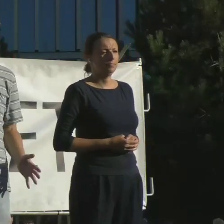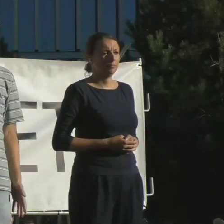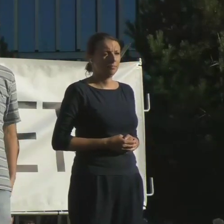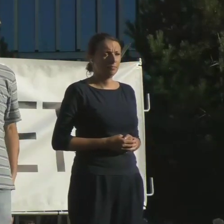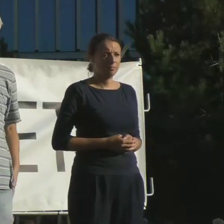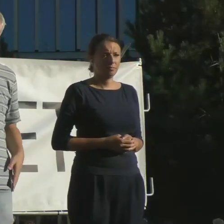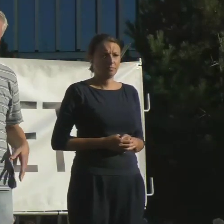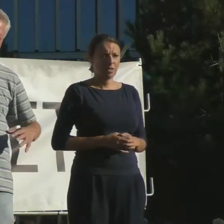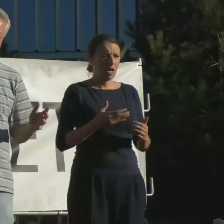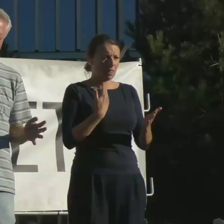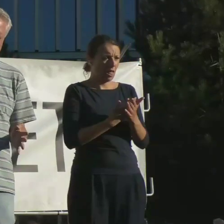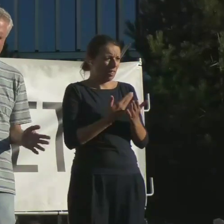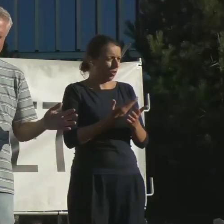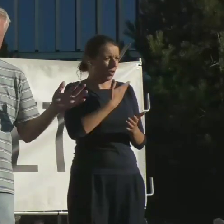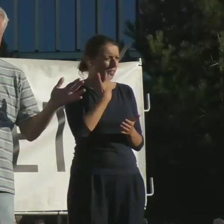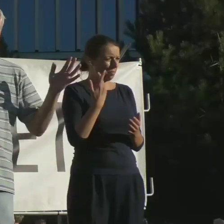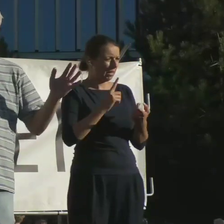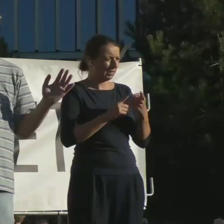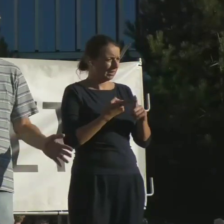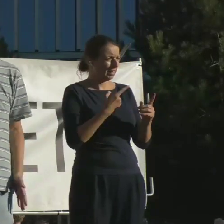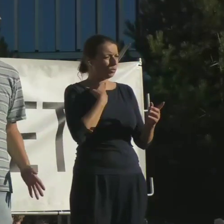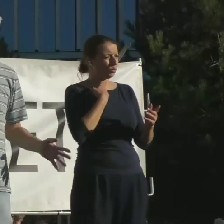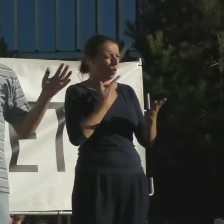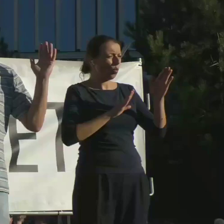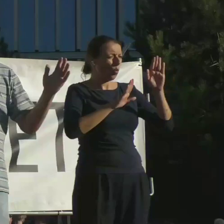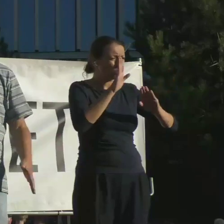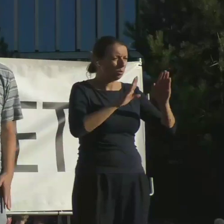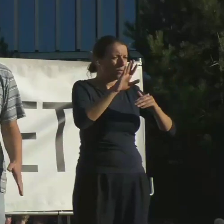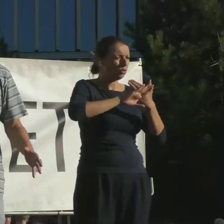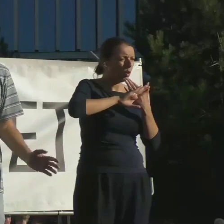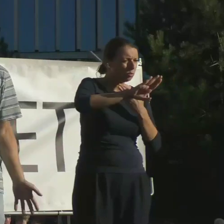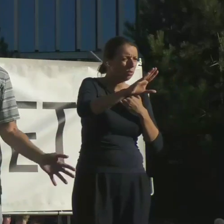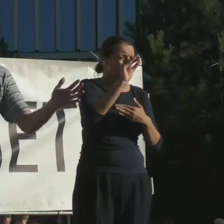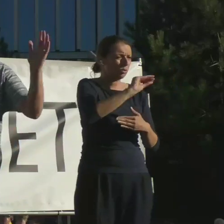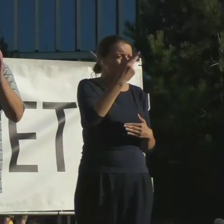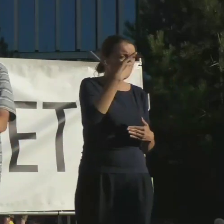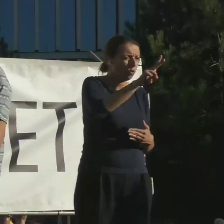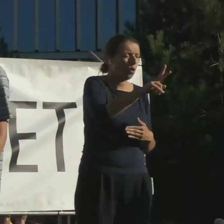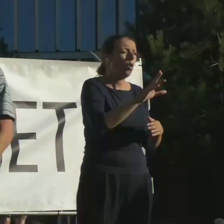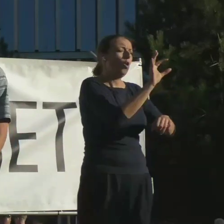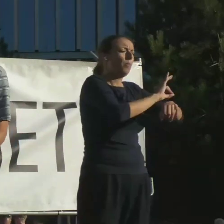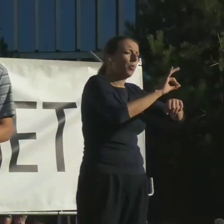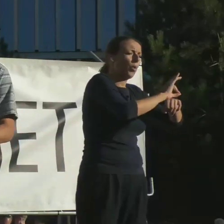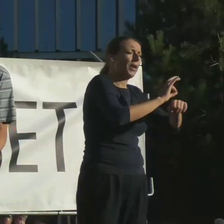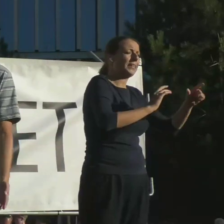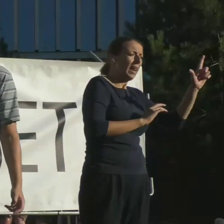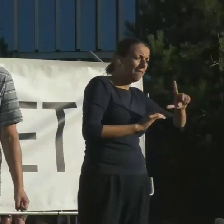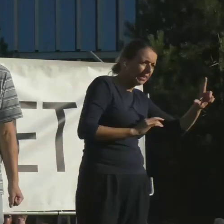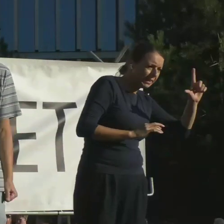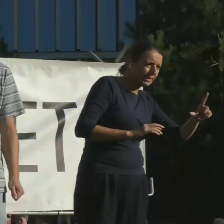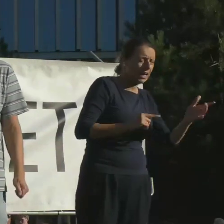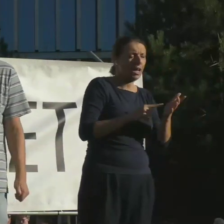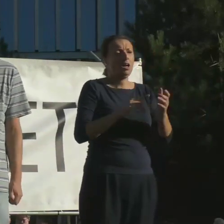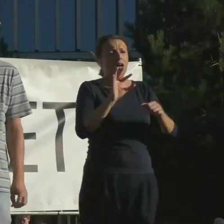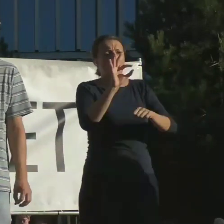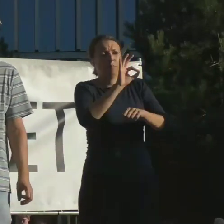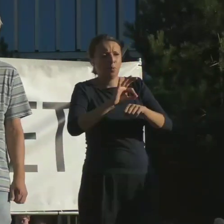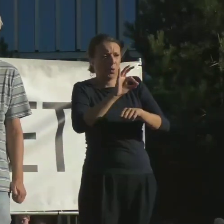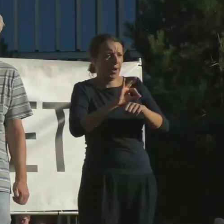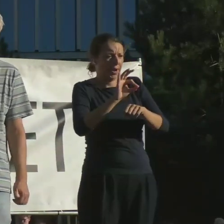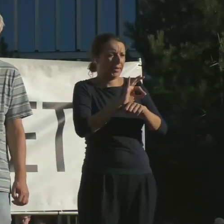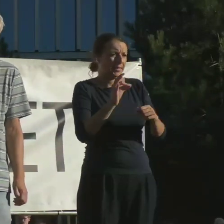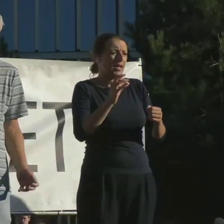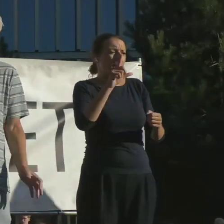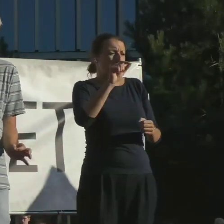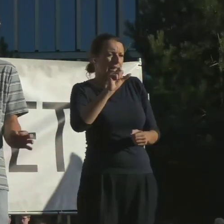Dlatego nie ma sensu głosować oddzielnie kolejny raz projektu Lewicy, kolejny ponownie